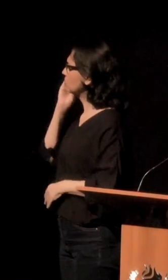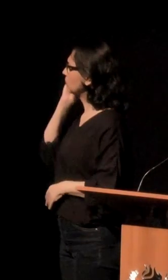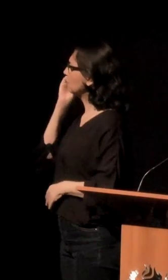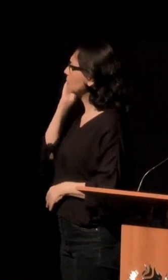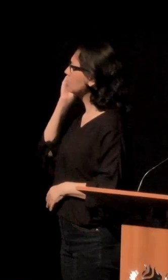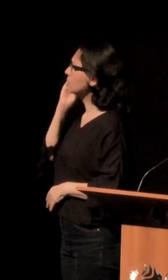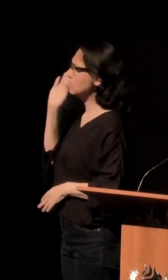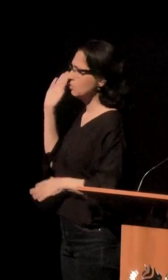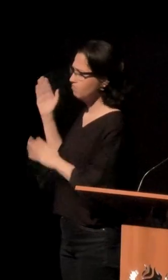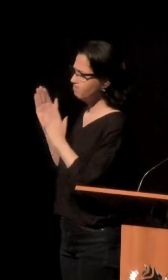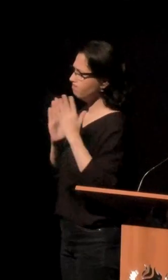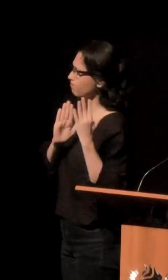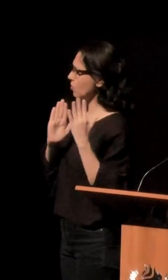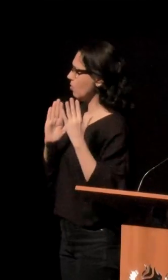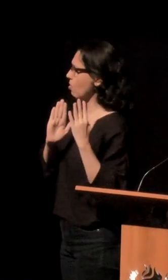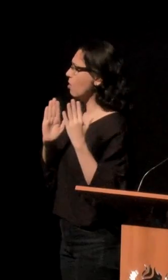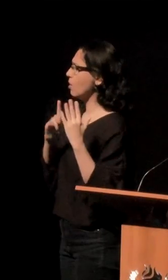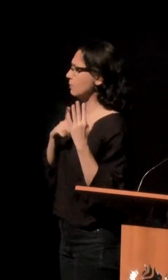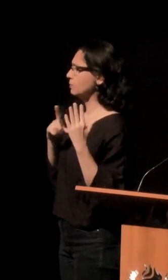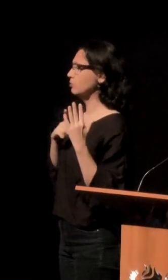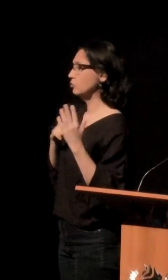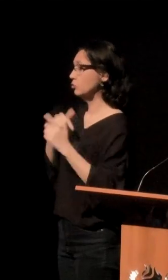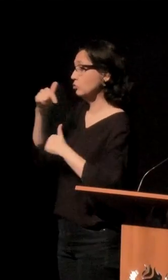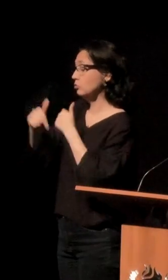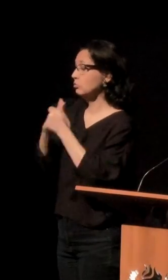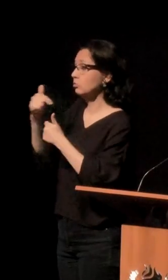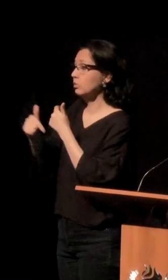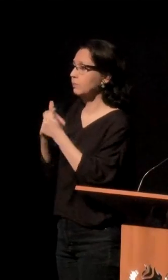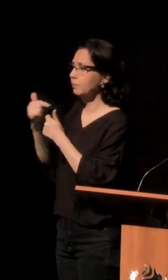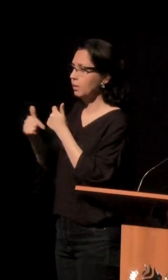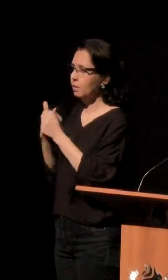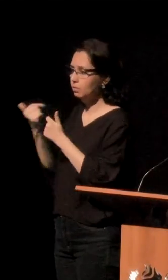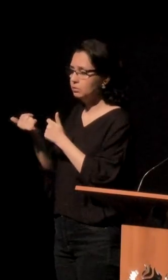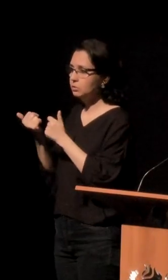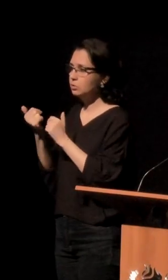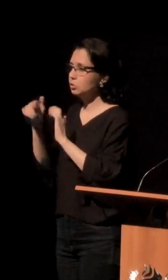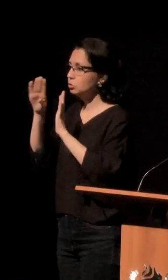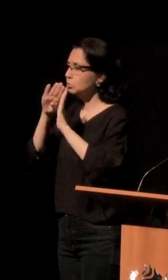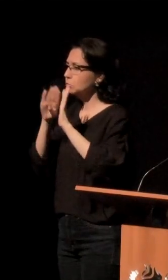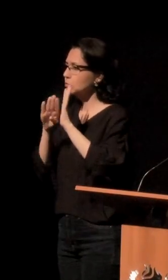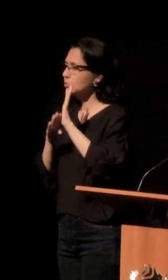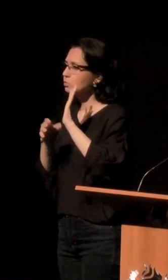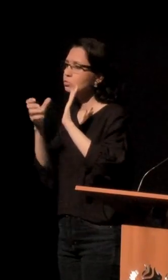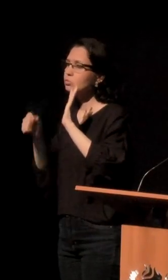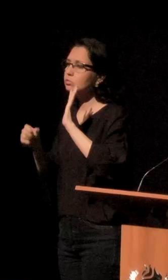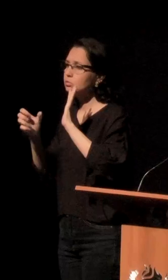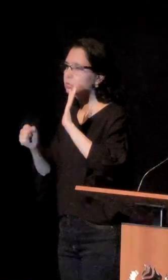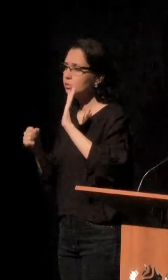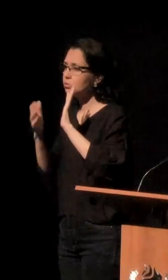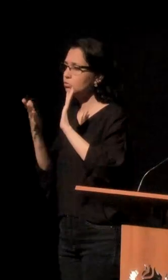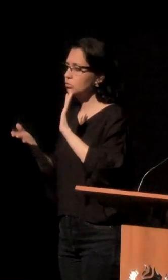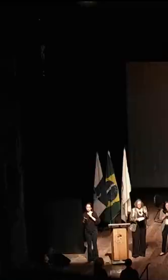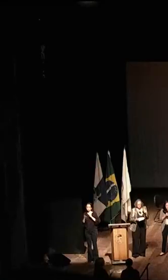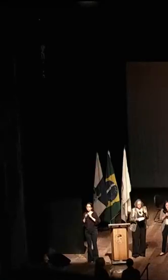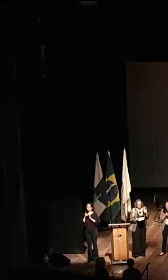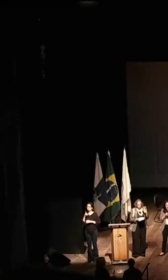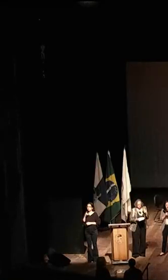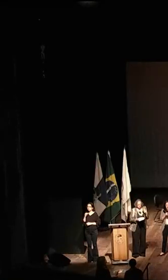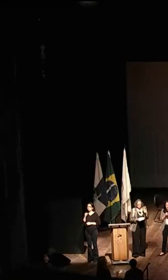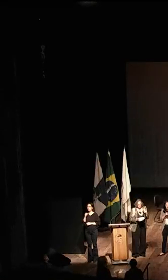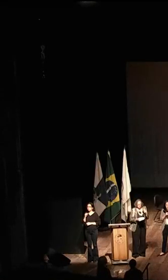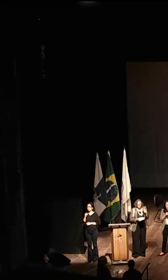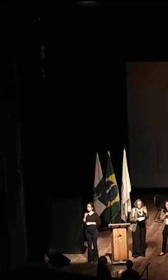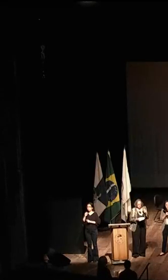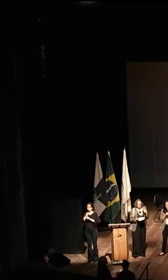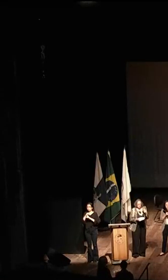tinha um trabalho ainda de programa do leite que era fornecido pela Secretaria de Assistência Social